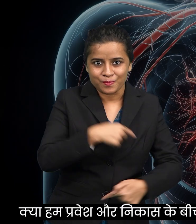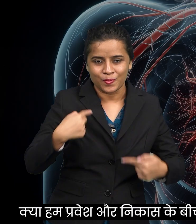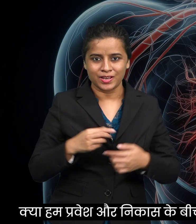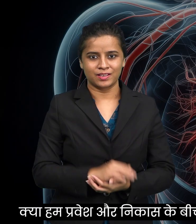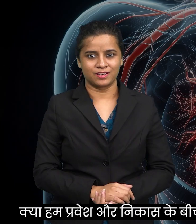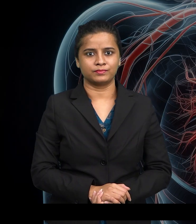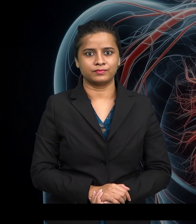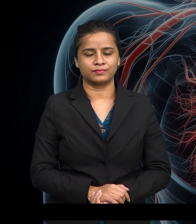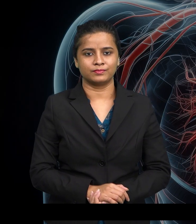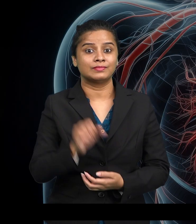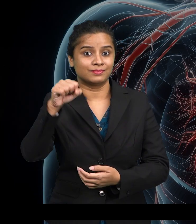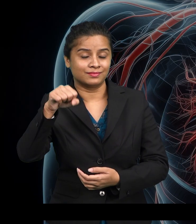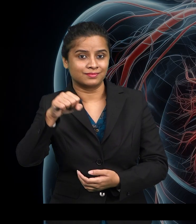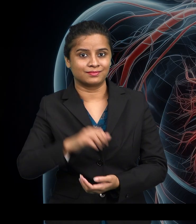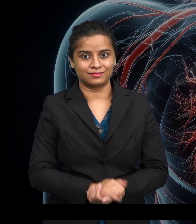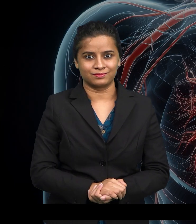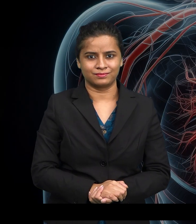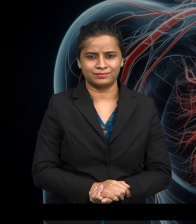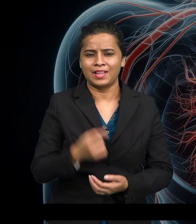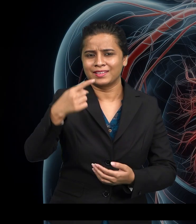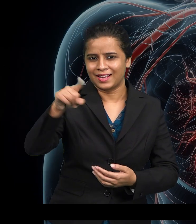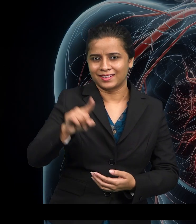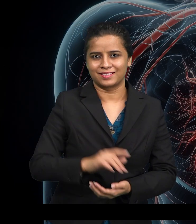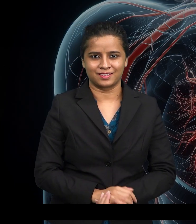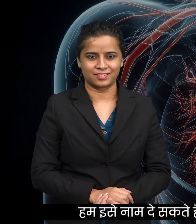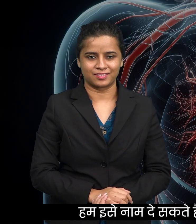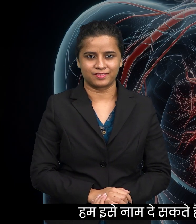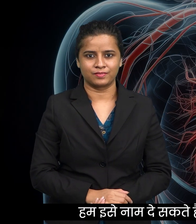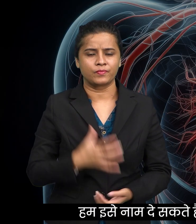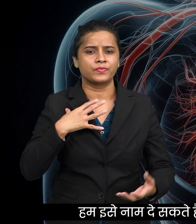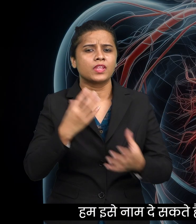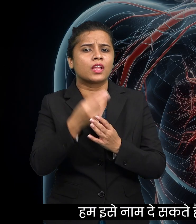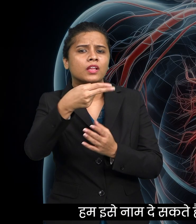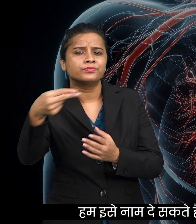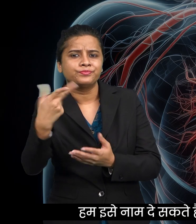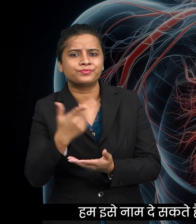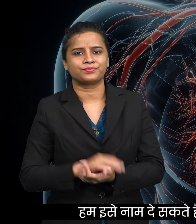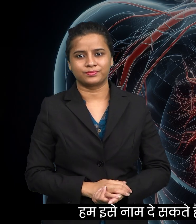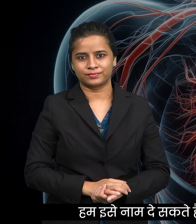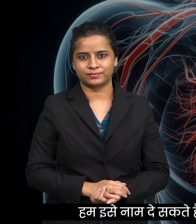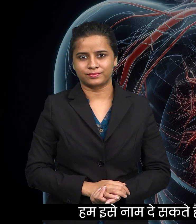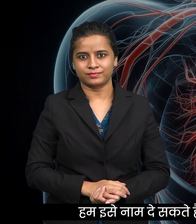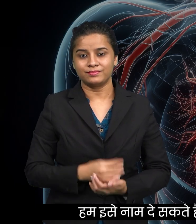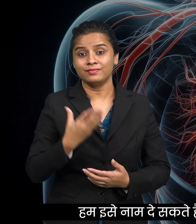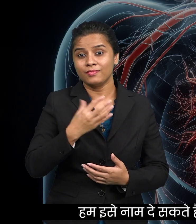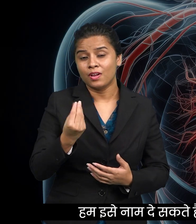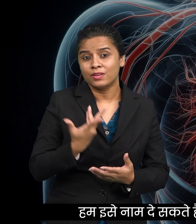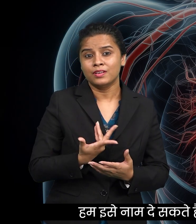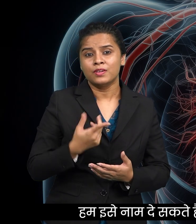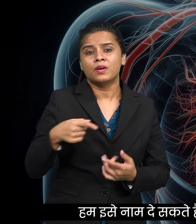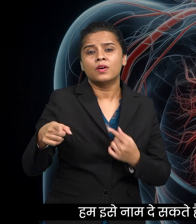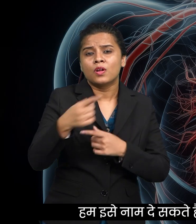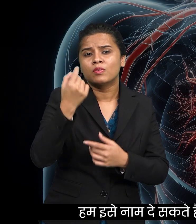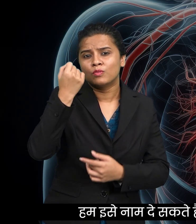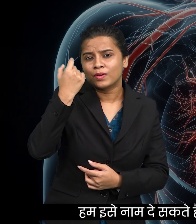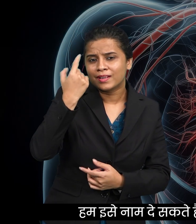हैं? हाँ, सही है। हम इसे नाम दे सकते हैं और हम